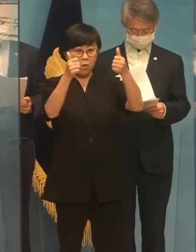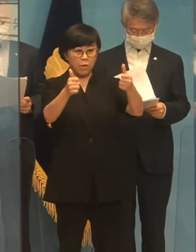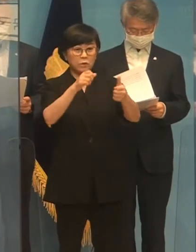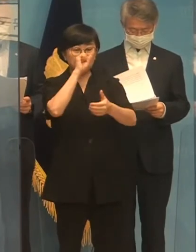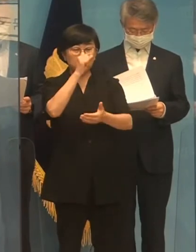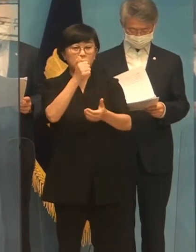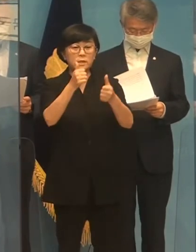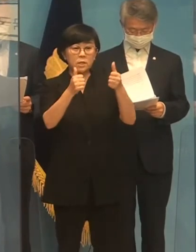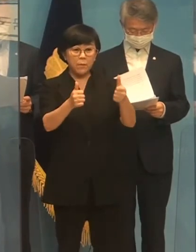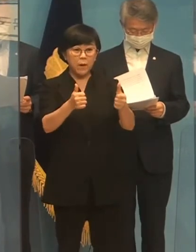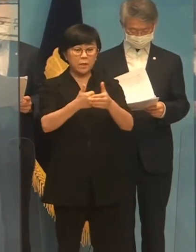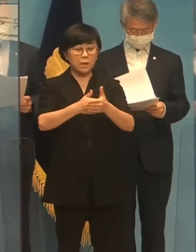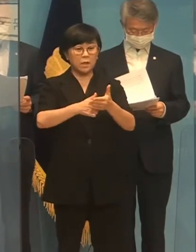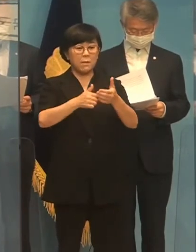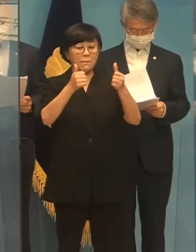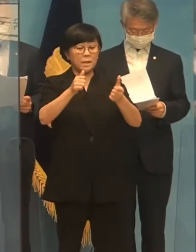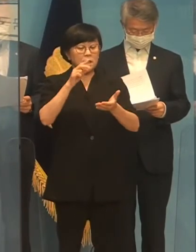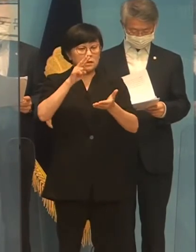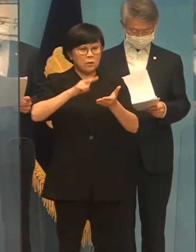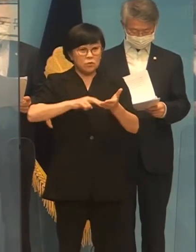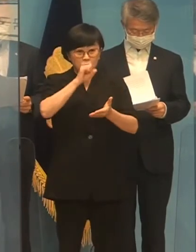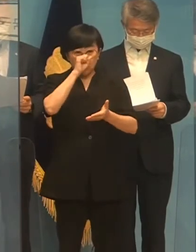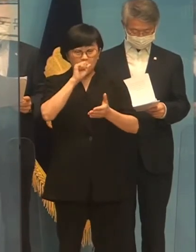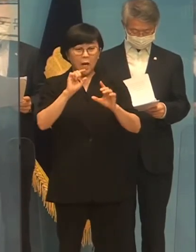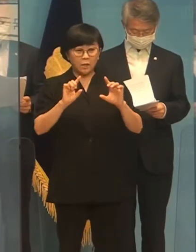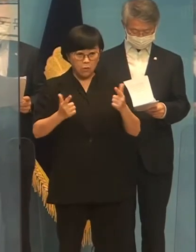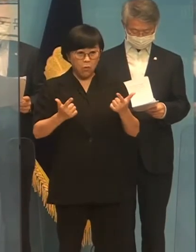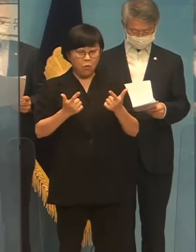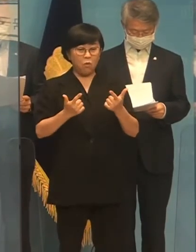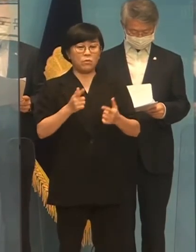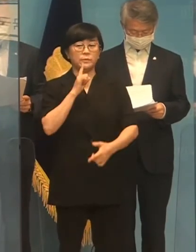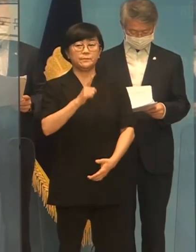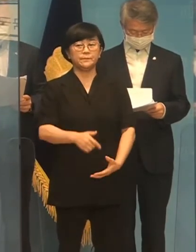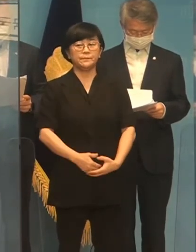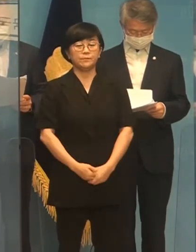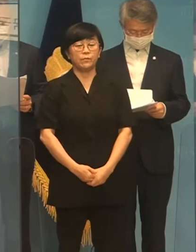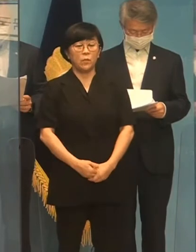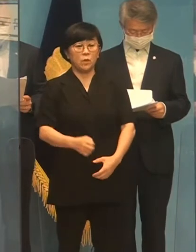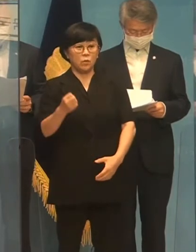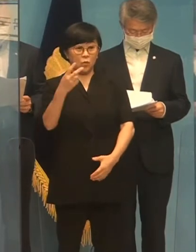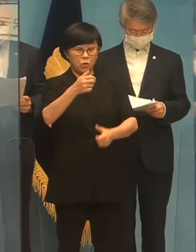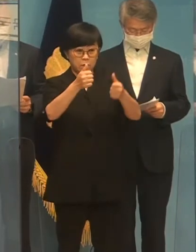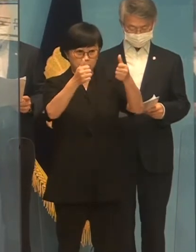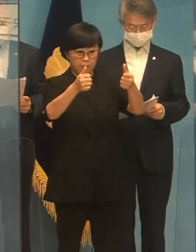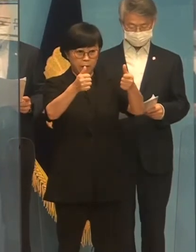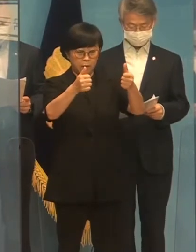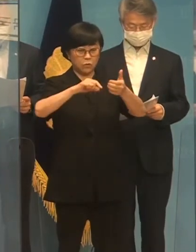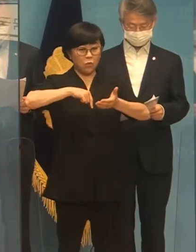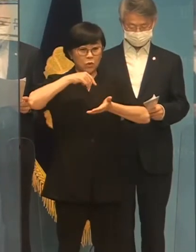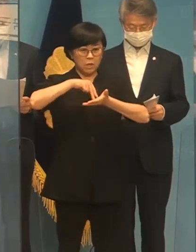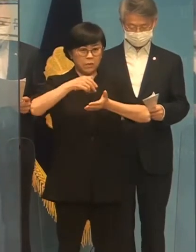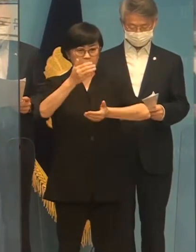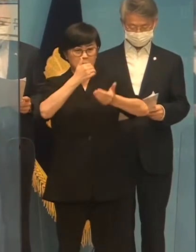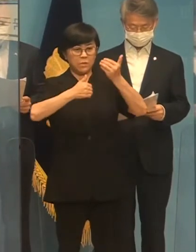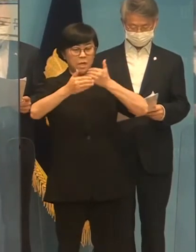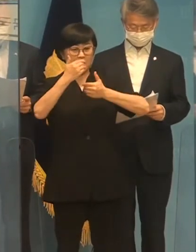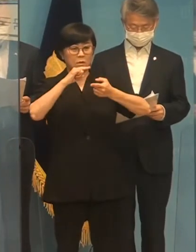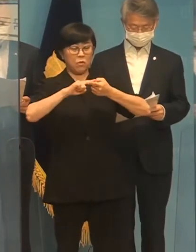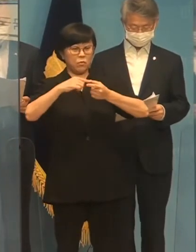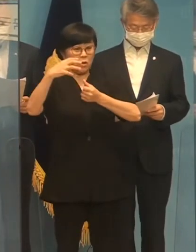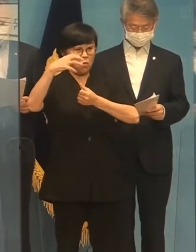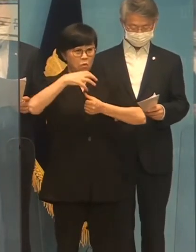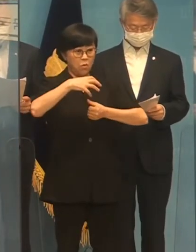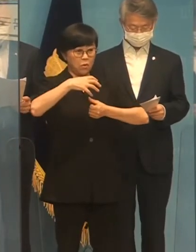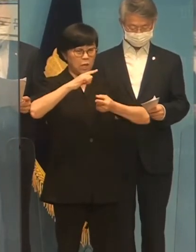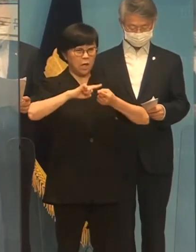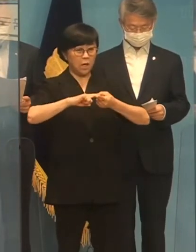좋은 재판이 판사들에게만 좋은 재판이 아닐 것입니다. 또한 재판 독립을 침해하는 부당한 외부의